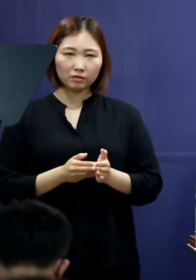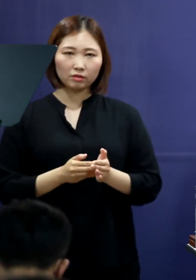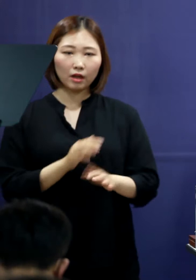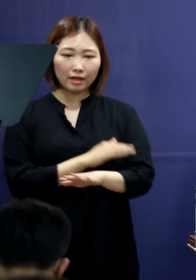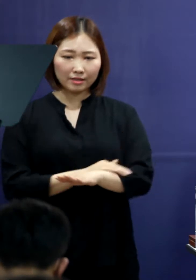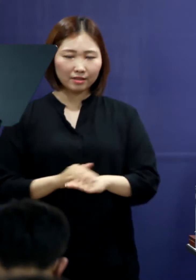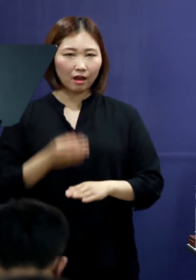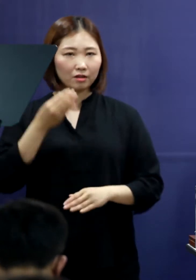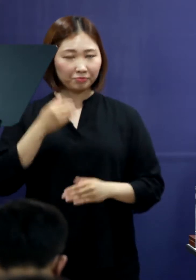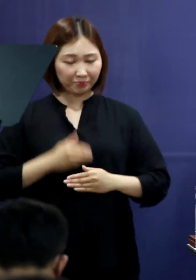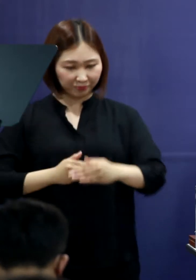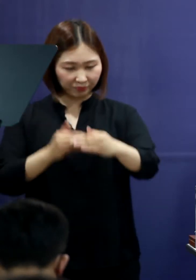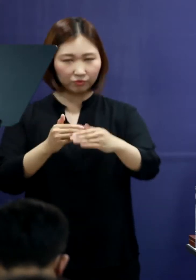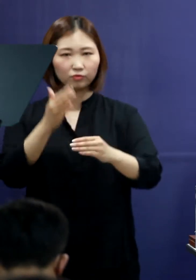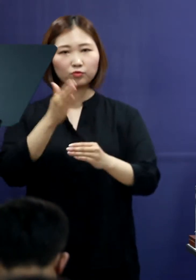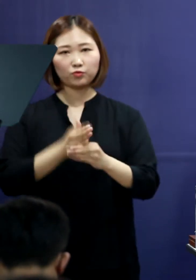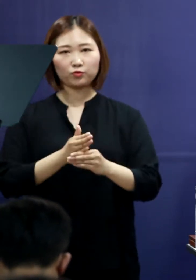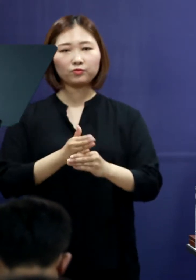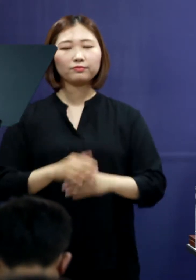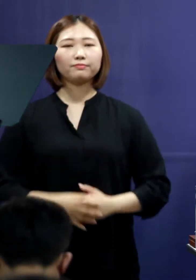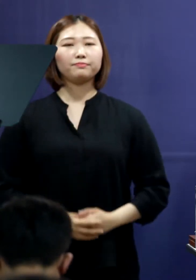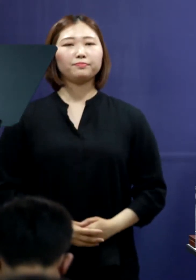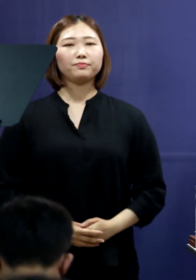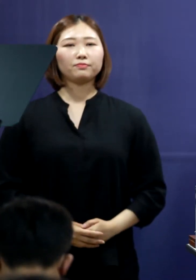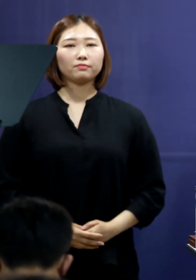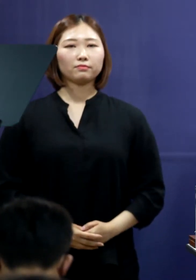것으로 보셔도 될 것 같습니다.